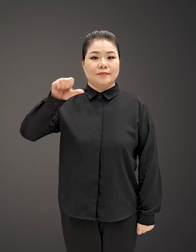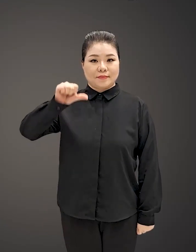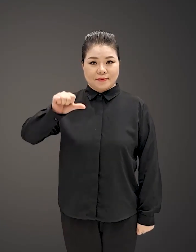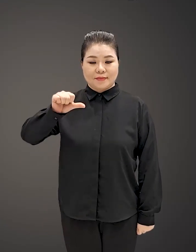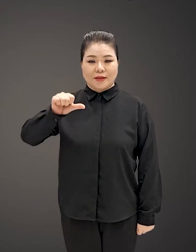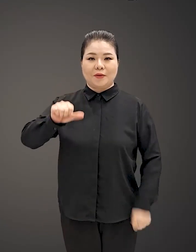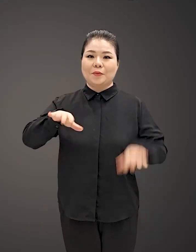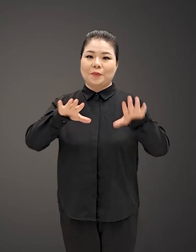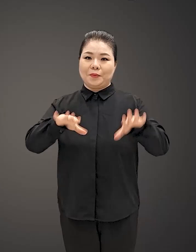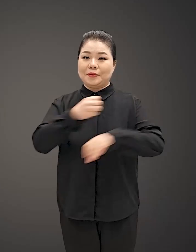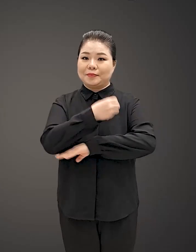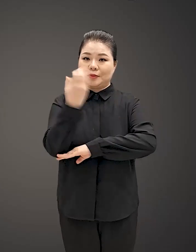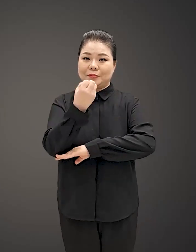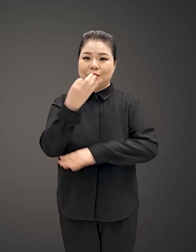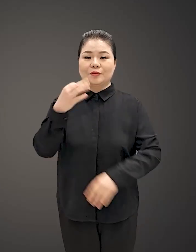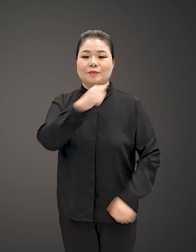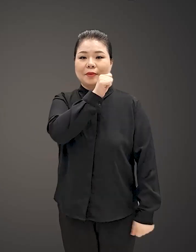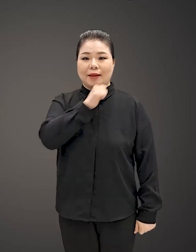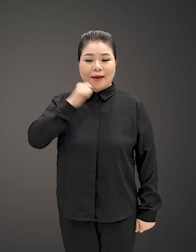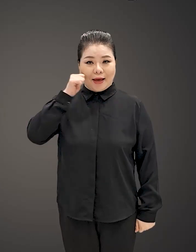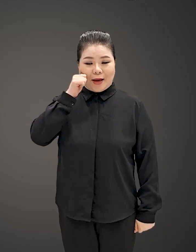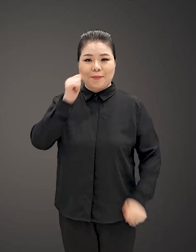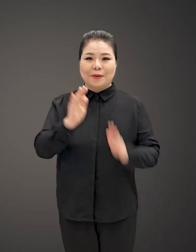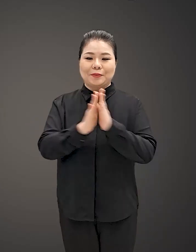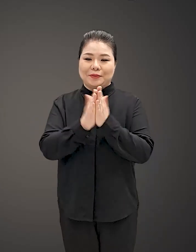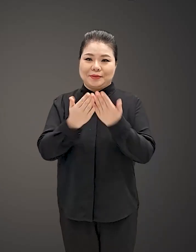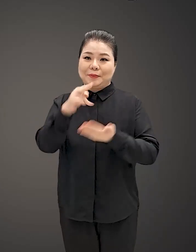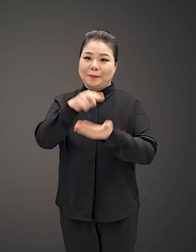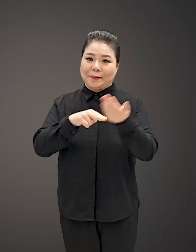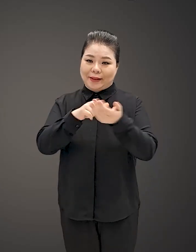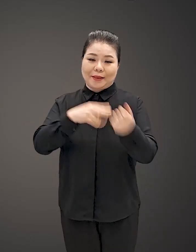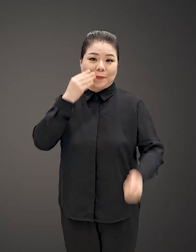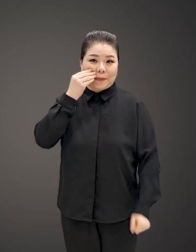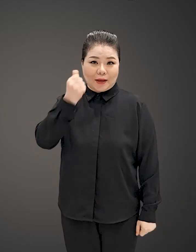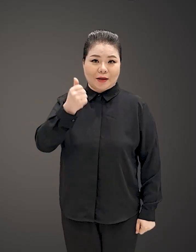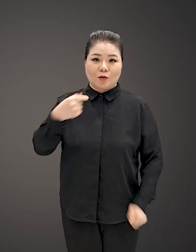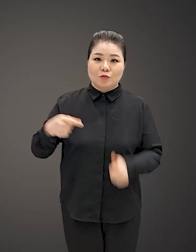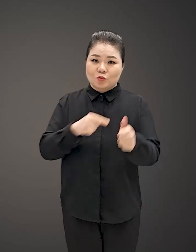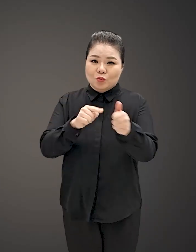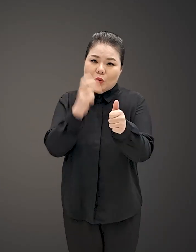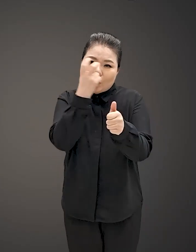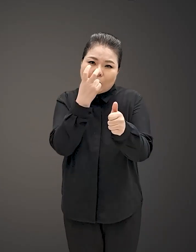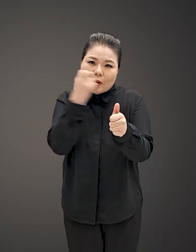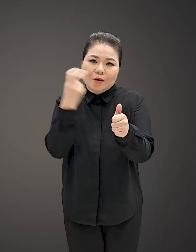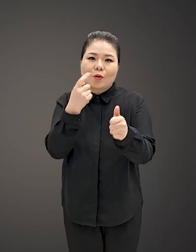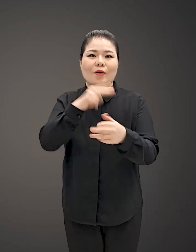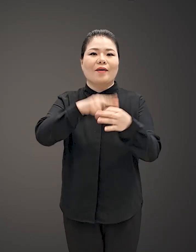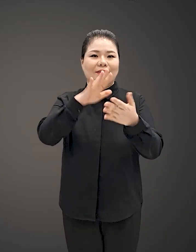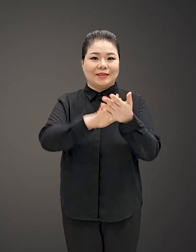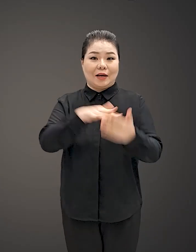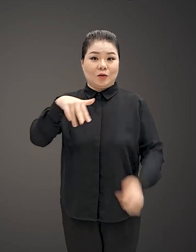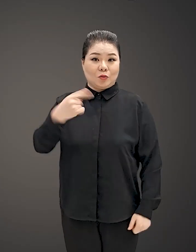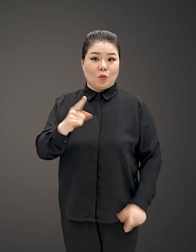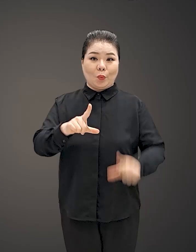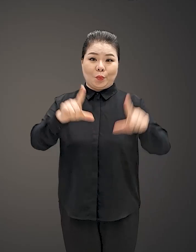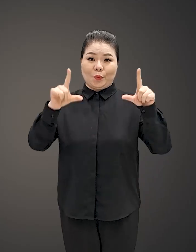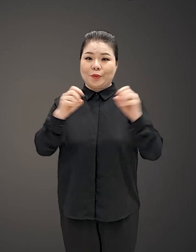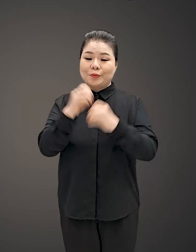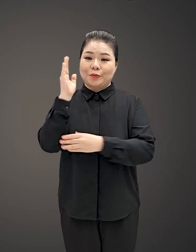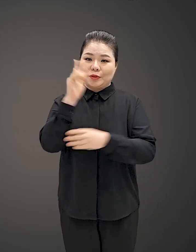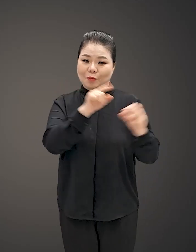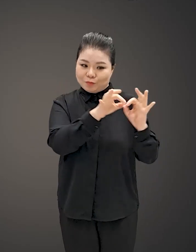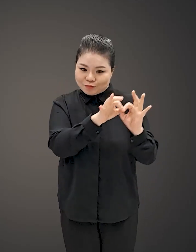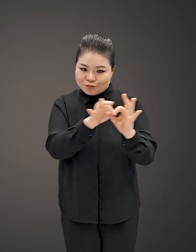USA 투데이 아마존 차트 베스트셀러. 탐정이자 형사인 조 푸르니의 주인공 연작의 서막.